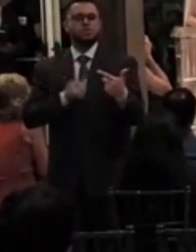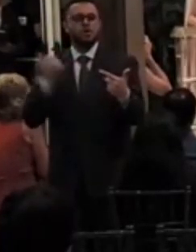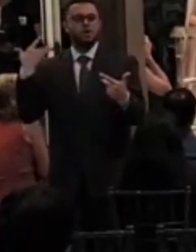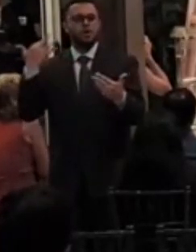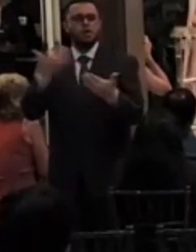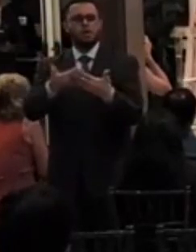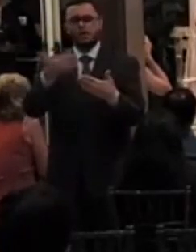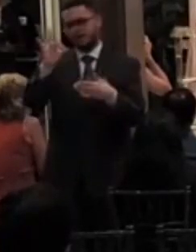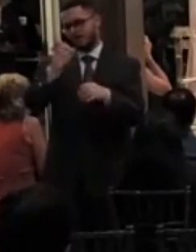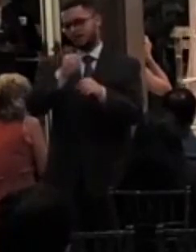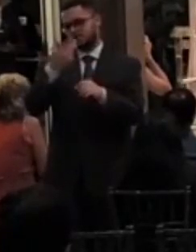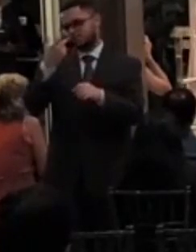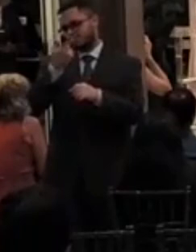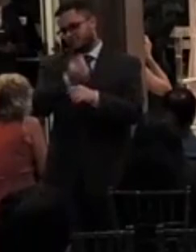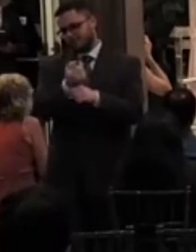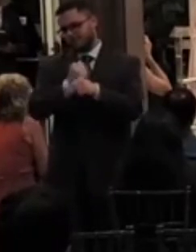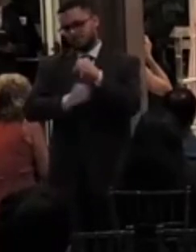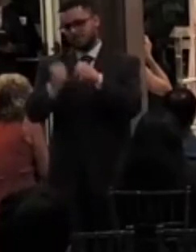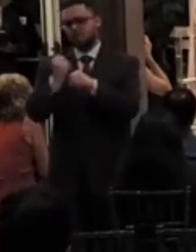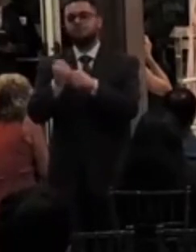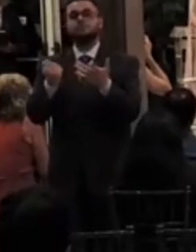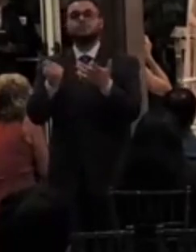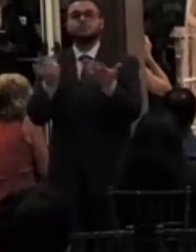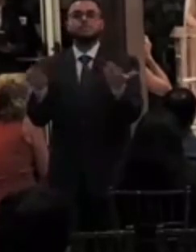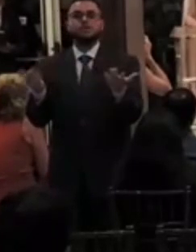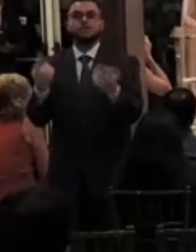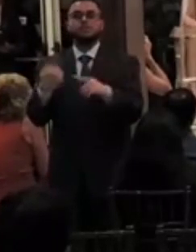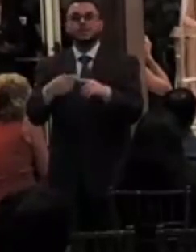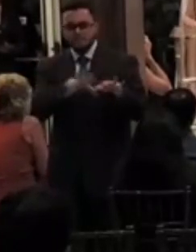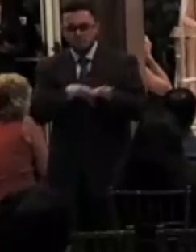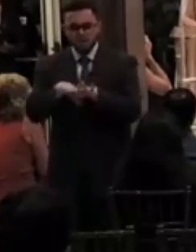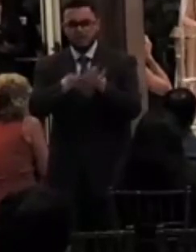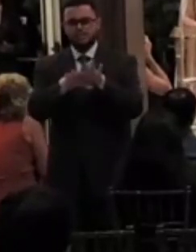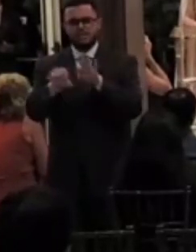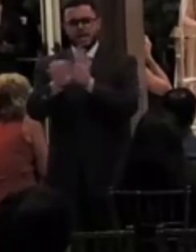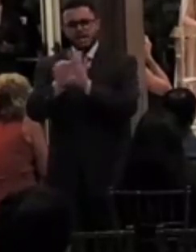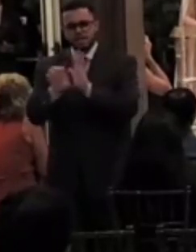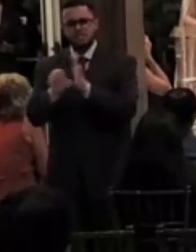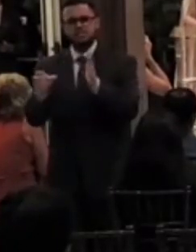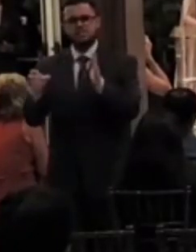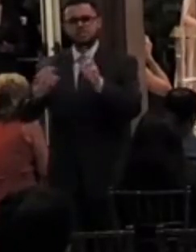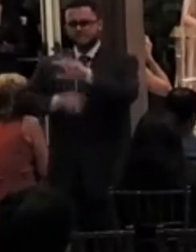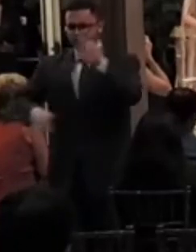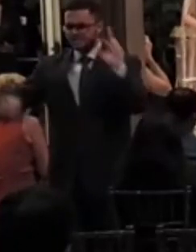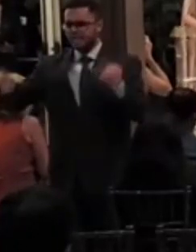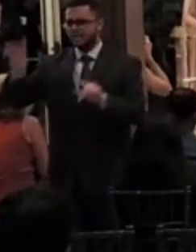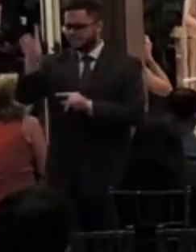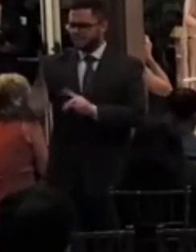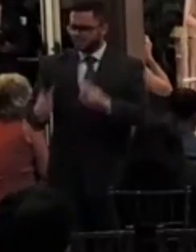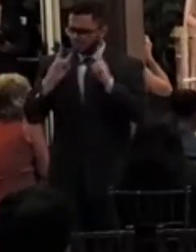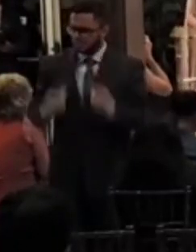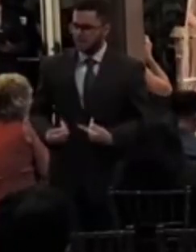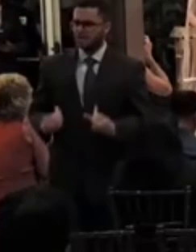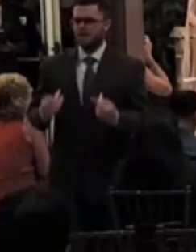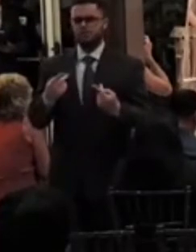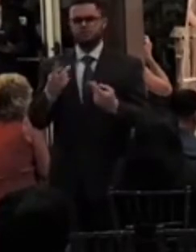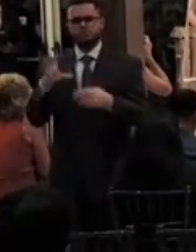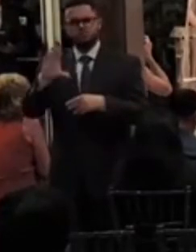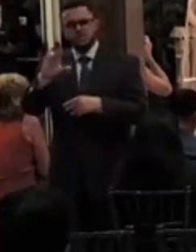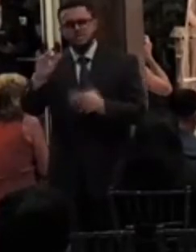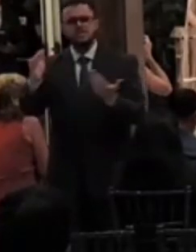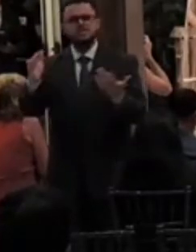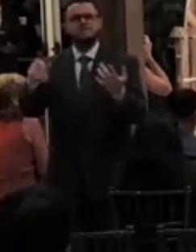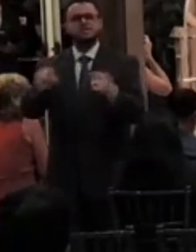das últimas décadas: democracia, ética, diversidade, direitos humanos, rigor científico